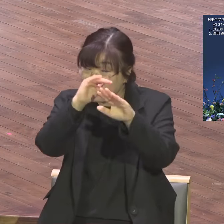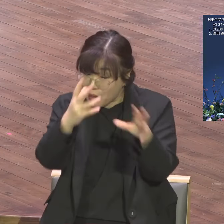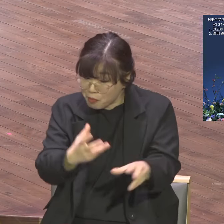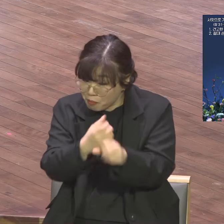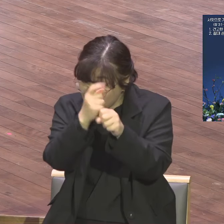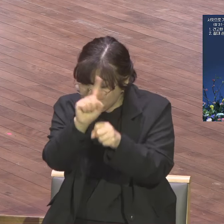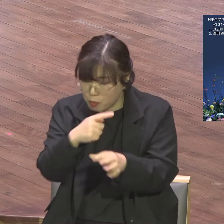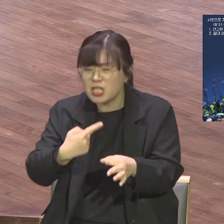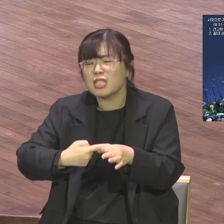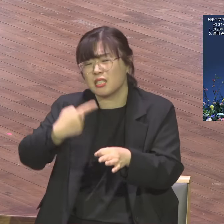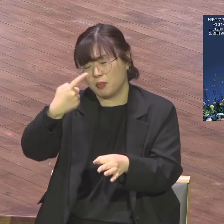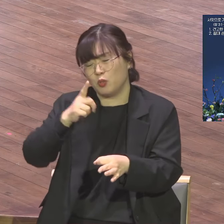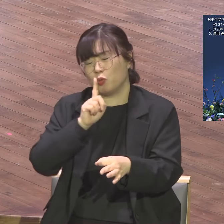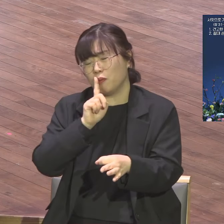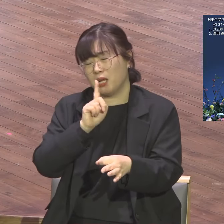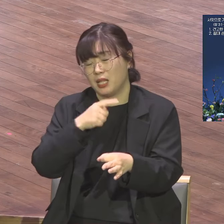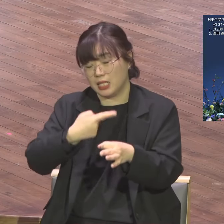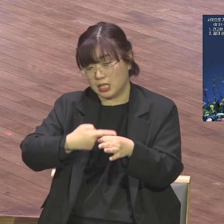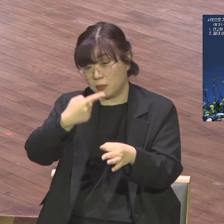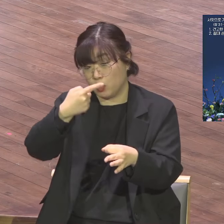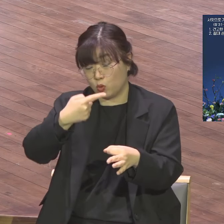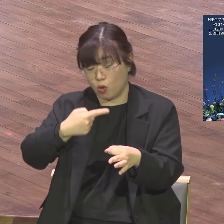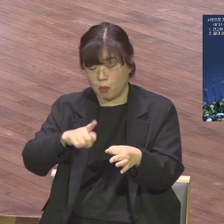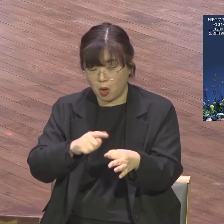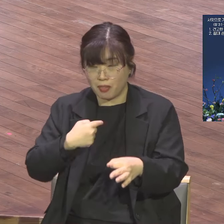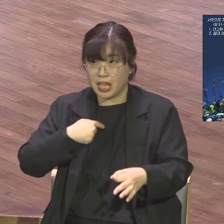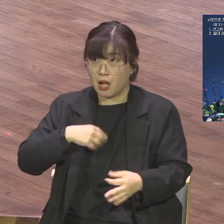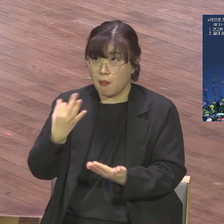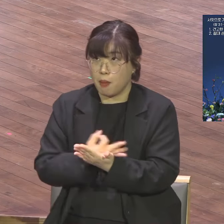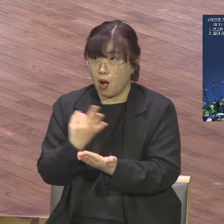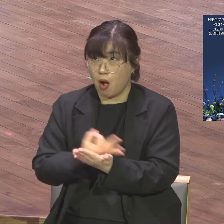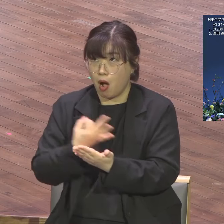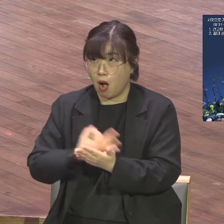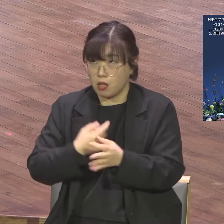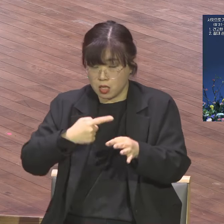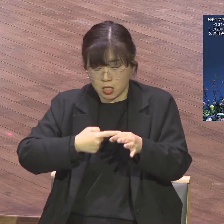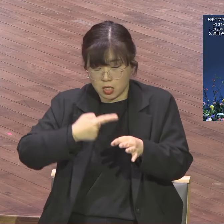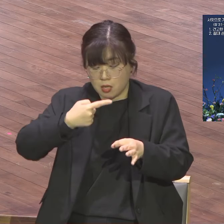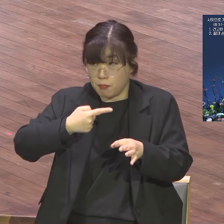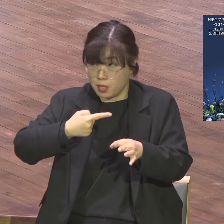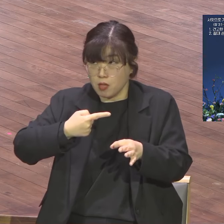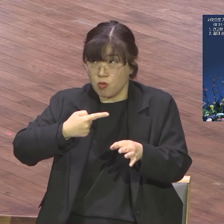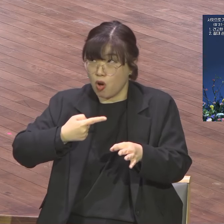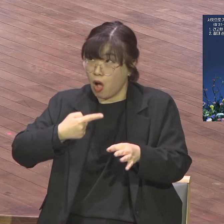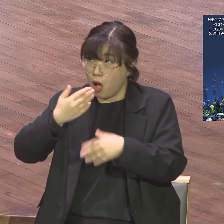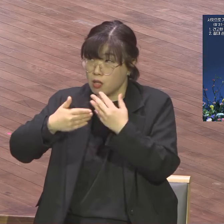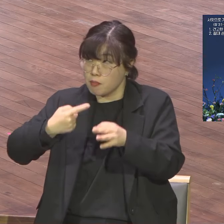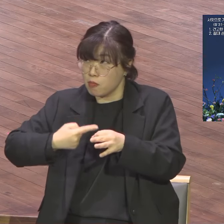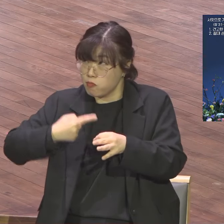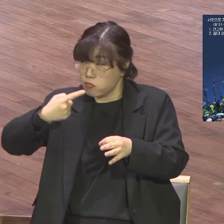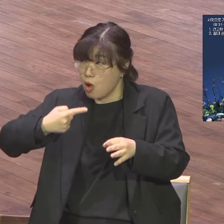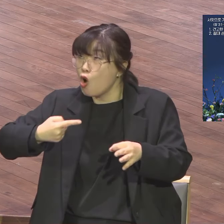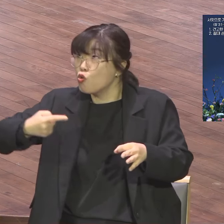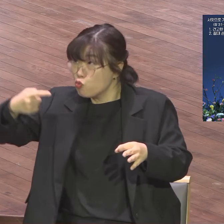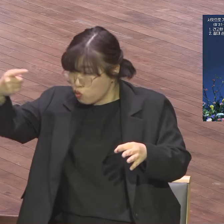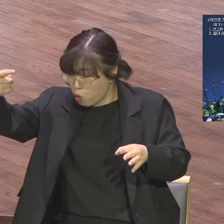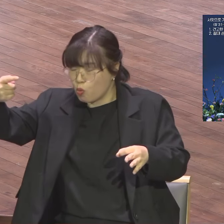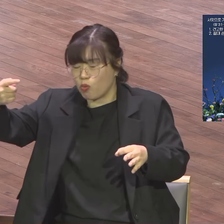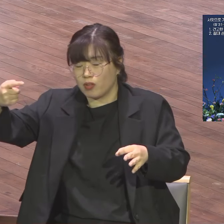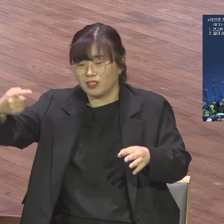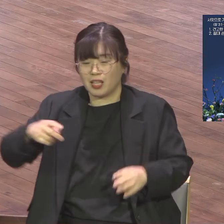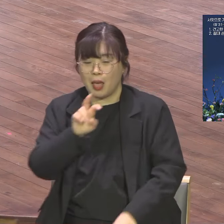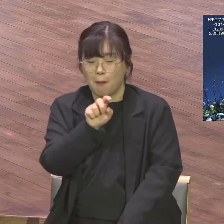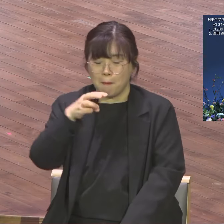십일조를 하나님께 드려라. 십일조를 드려라 그랬어요. 말라기 3장 10절 되면서 드려봐라. 내가